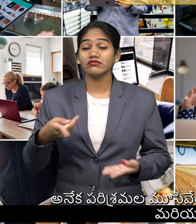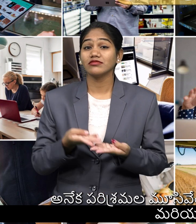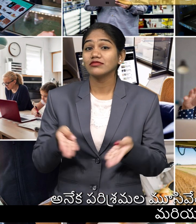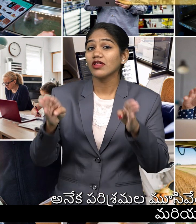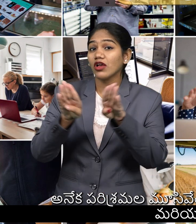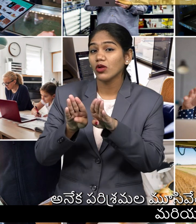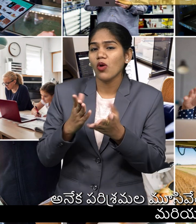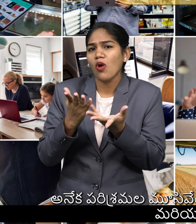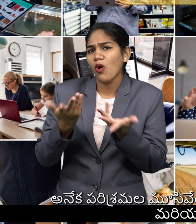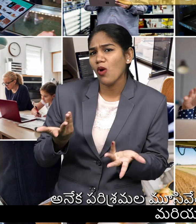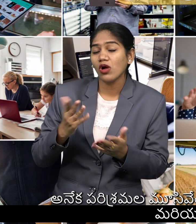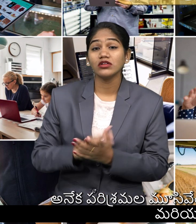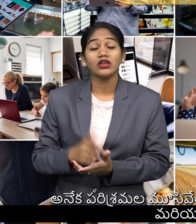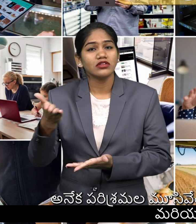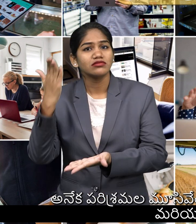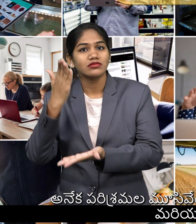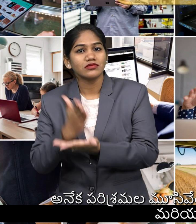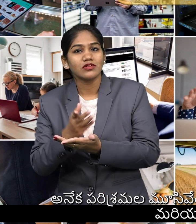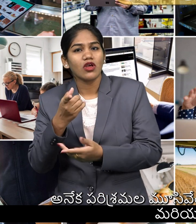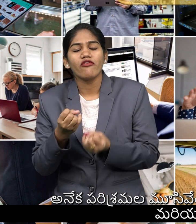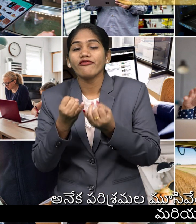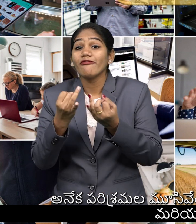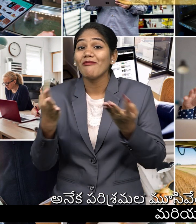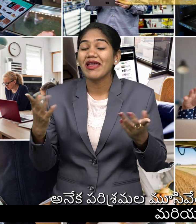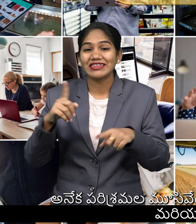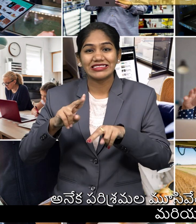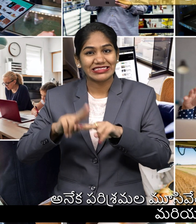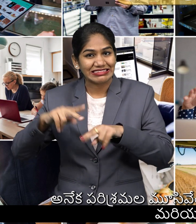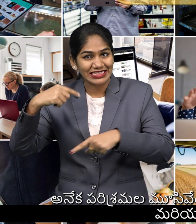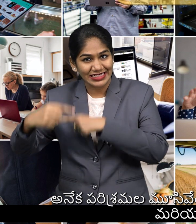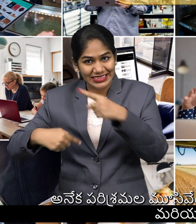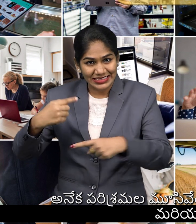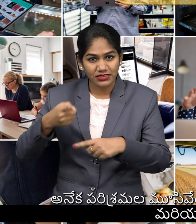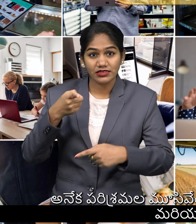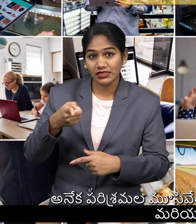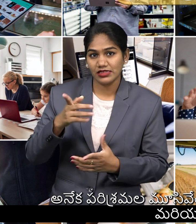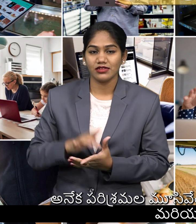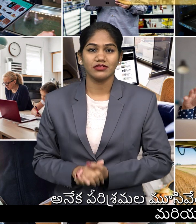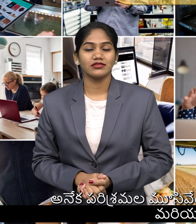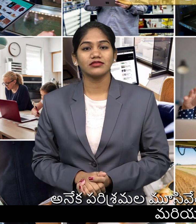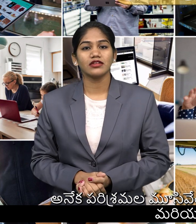అనేక పరిశ్రమల మూసివేత లేదా ముఖ్యంగా వస్త్రాలు మరియు ఇతర పరిశ్రమలు